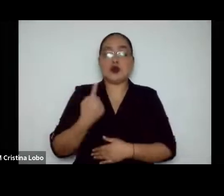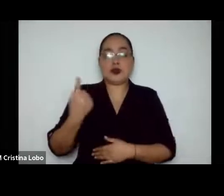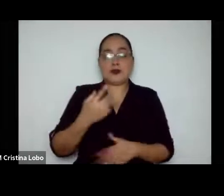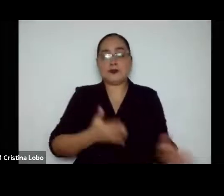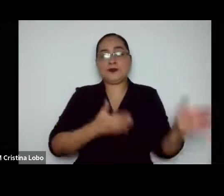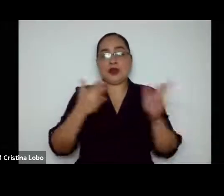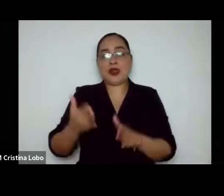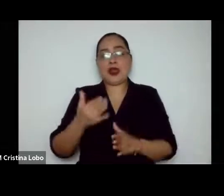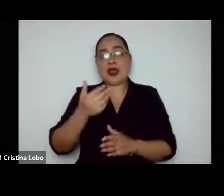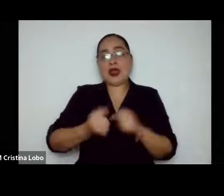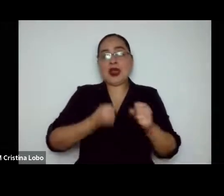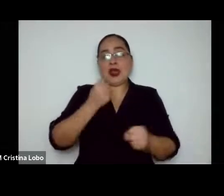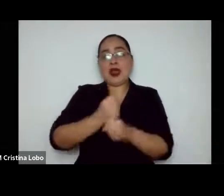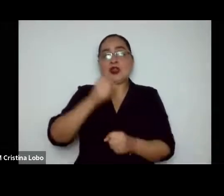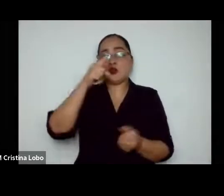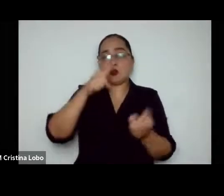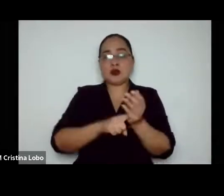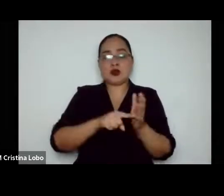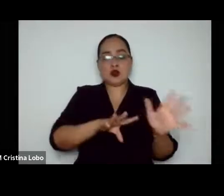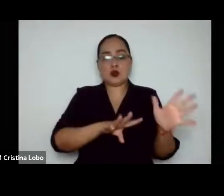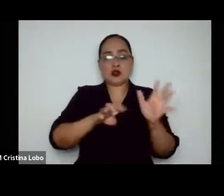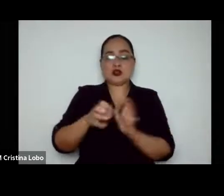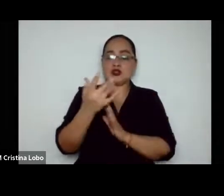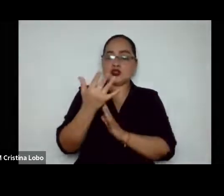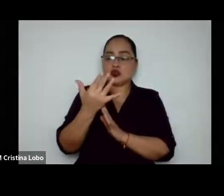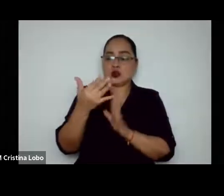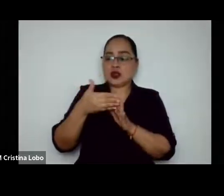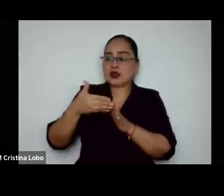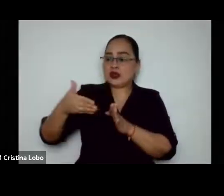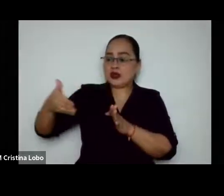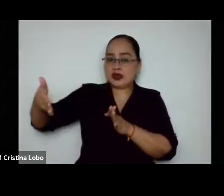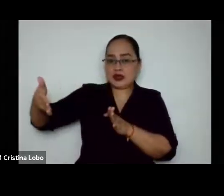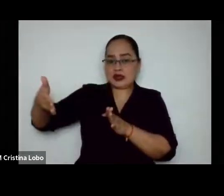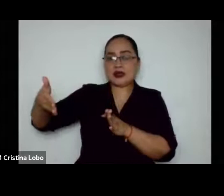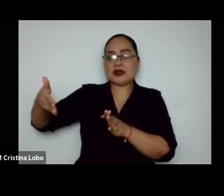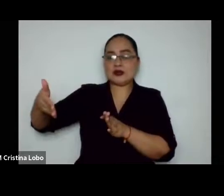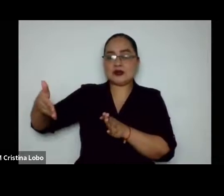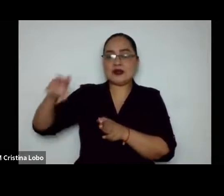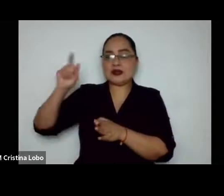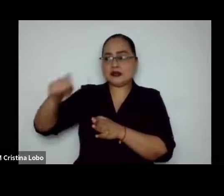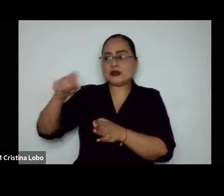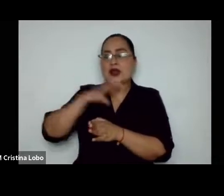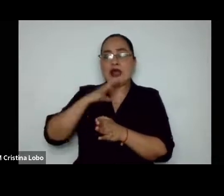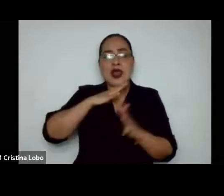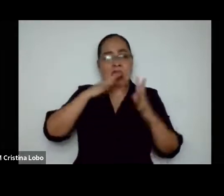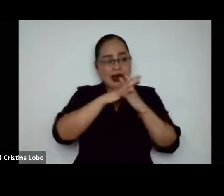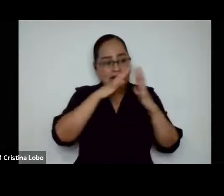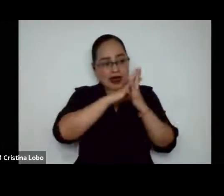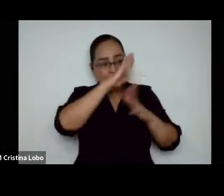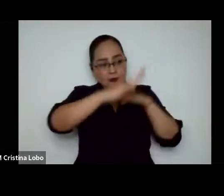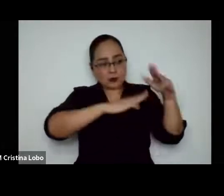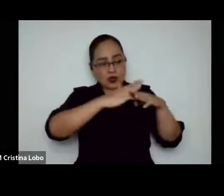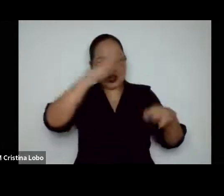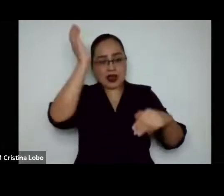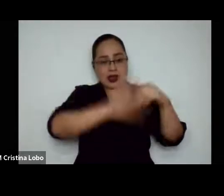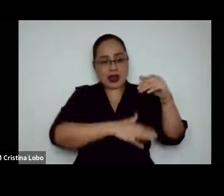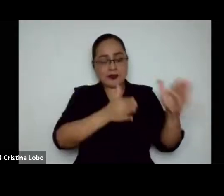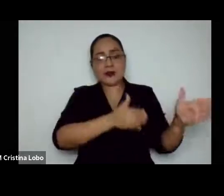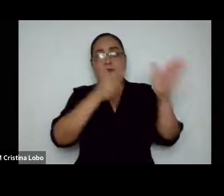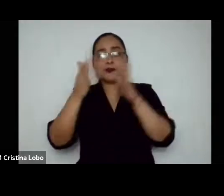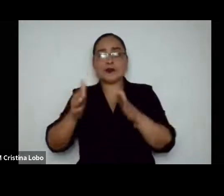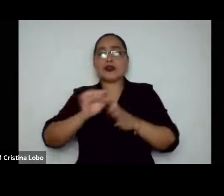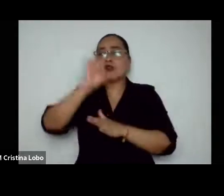XX, digamos que es la explosión del constitucionalismo de la posguerra, que incluye, por un lado, un pilar